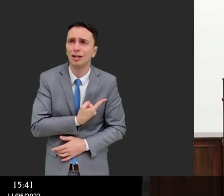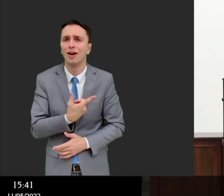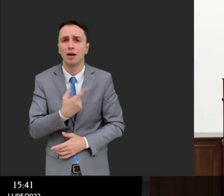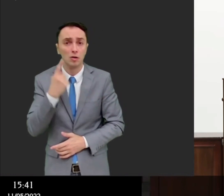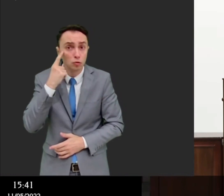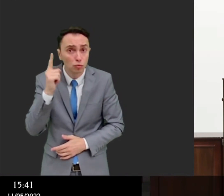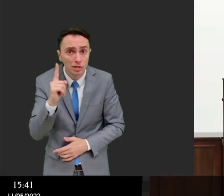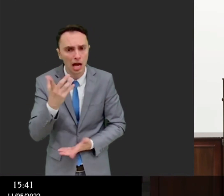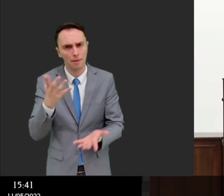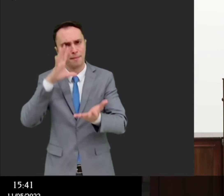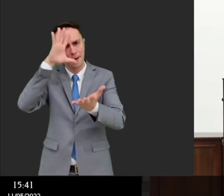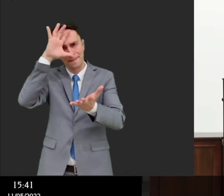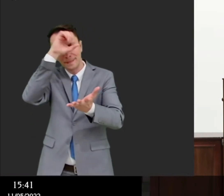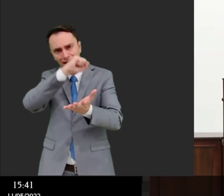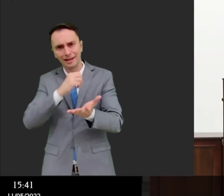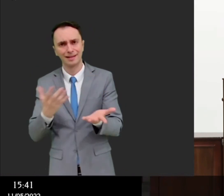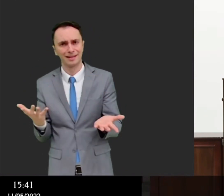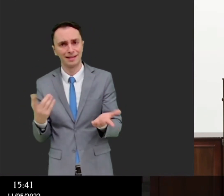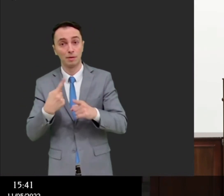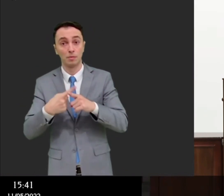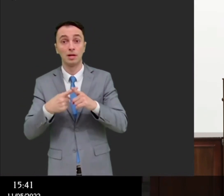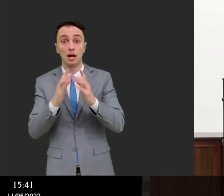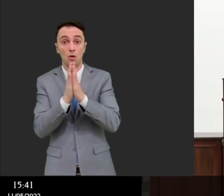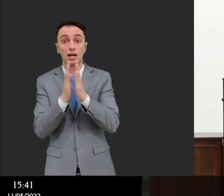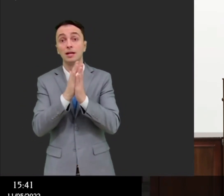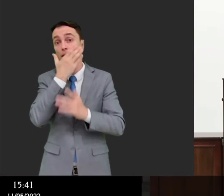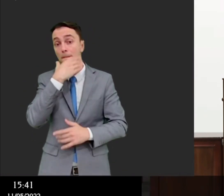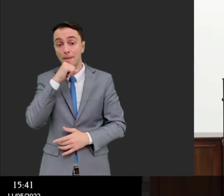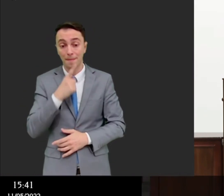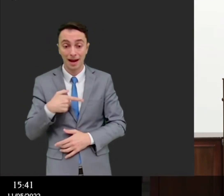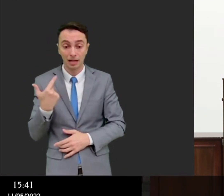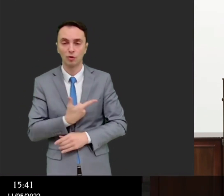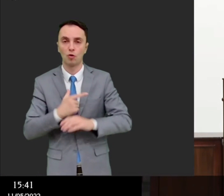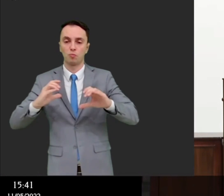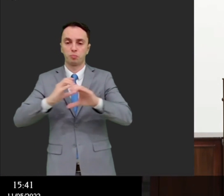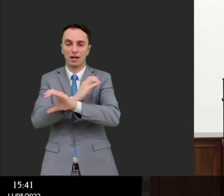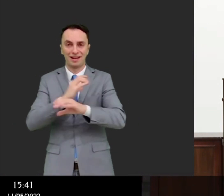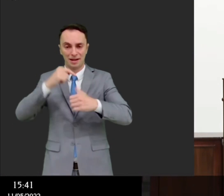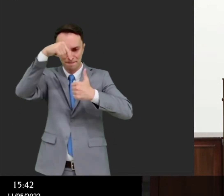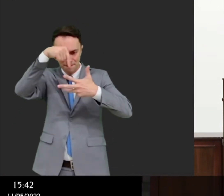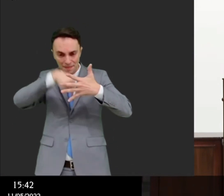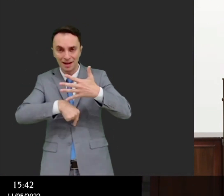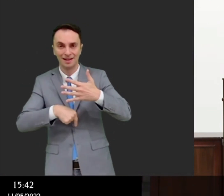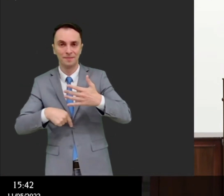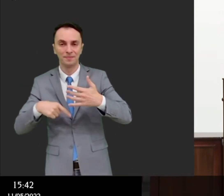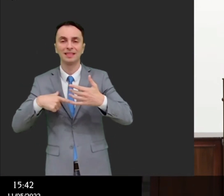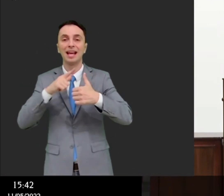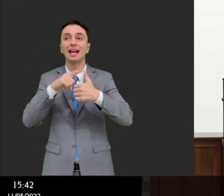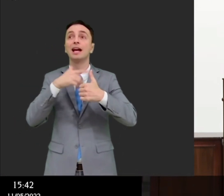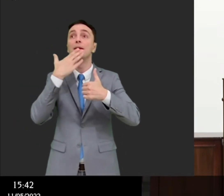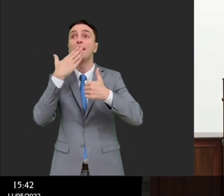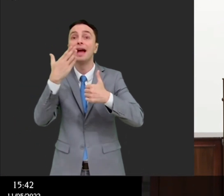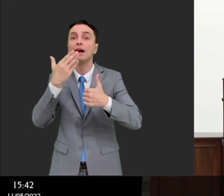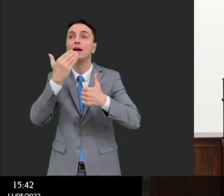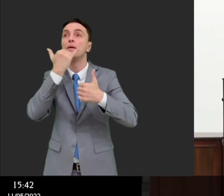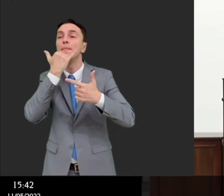essa oração, que a oração do Pai Nosso, ela é completa. Ela tem adoração, petição, perdão dos pecados e